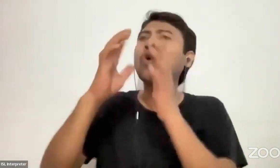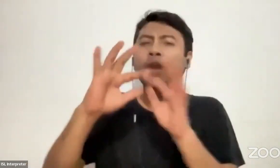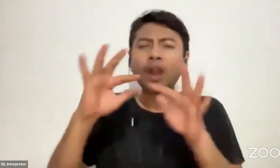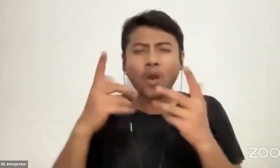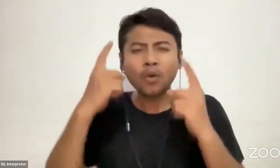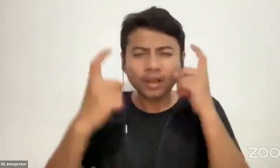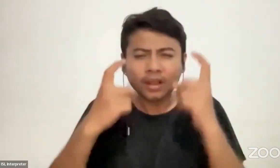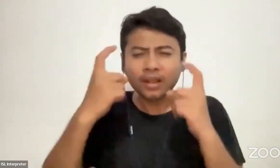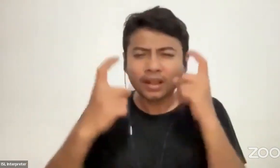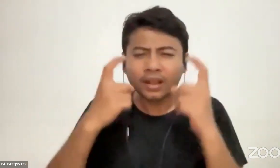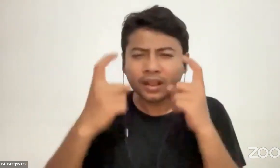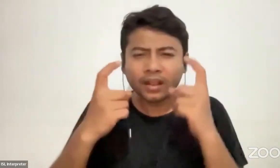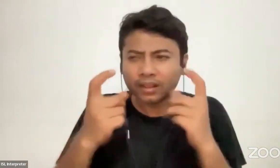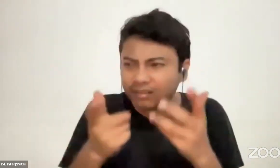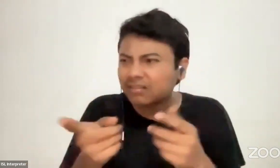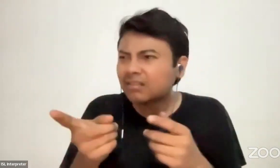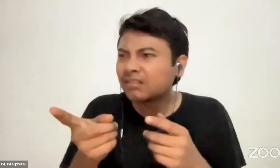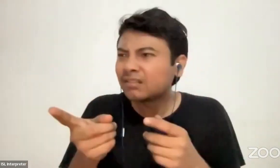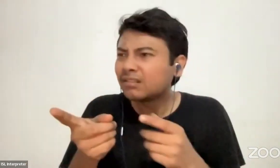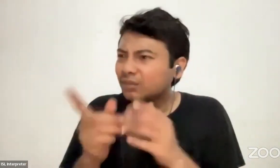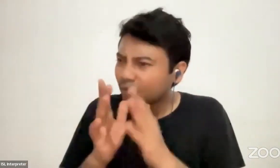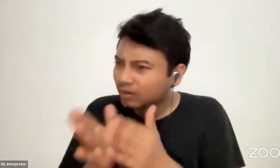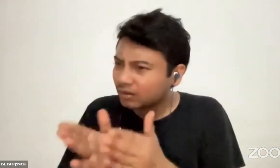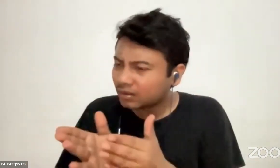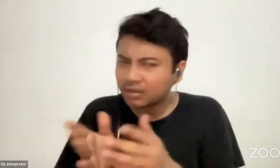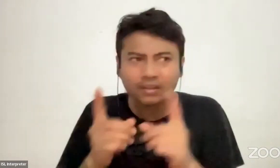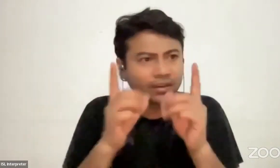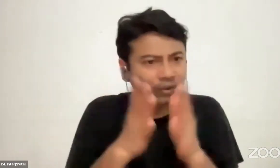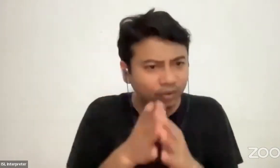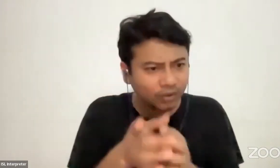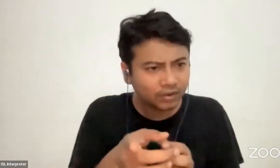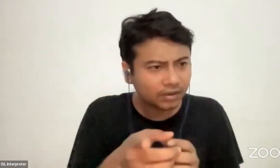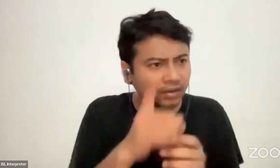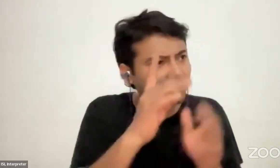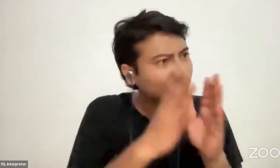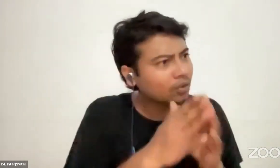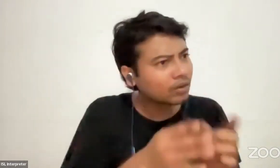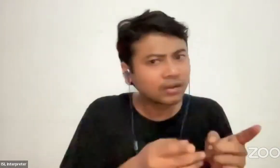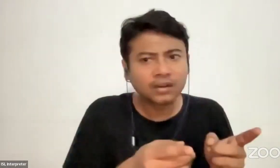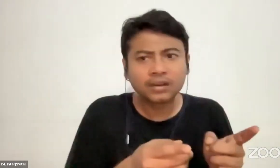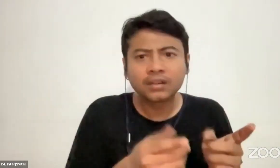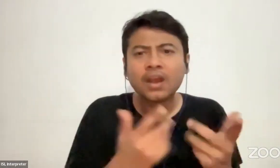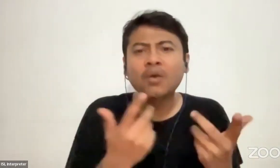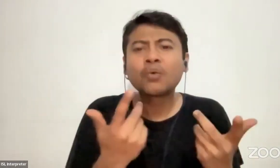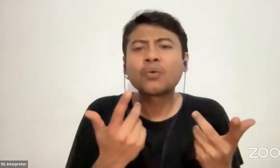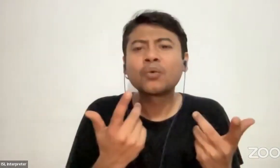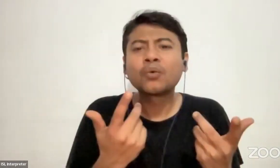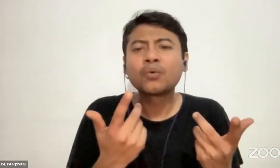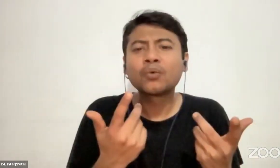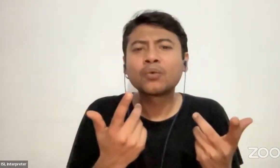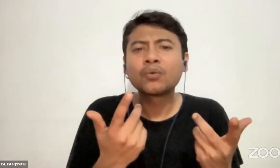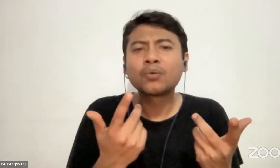भगवान। उस भगवान को पाने का साधन क्या है? जिस धर्म में पैदा हुआ हूँ, जो पद्धति उनके पास है